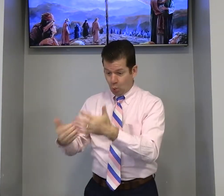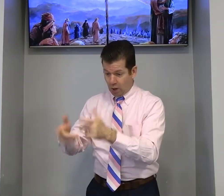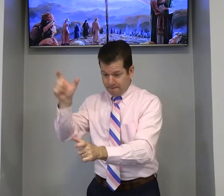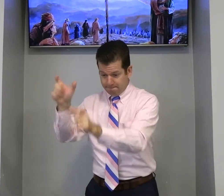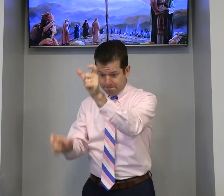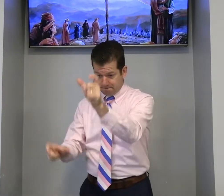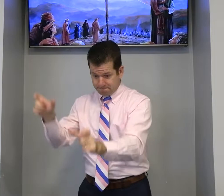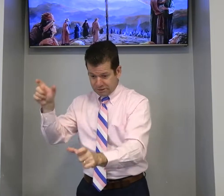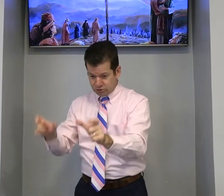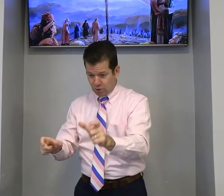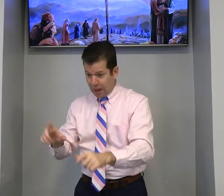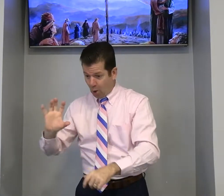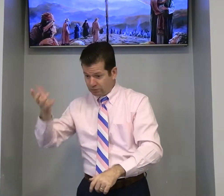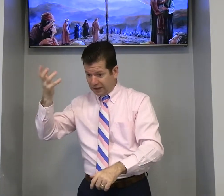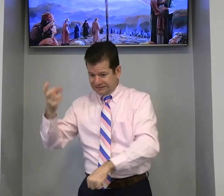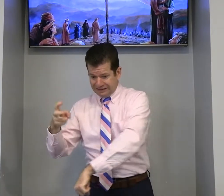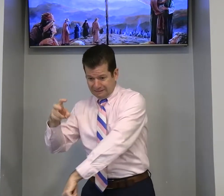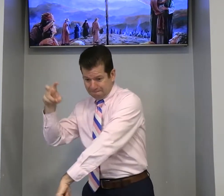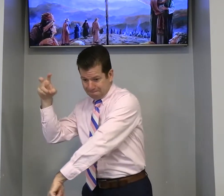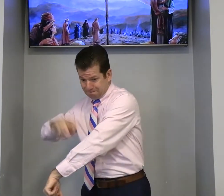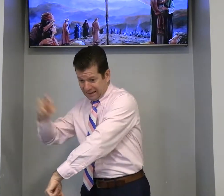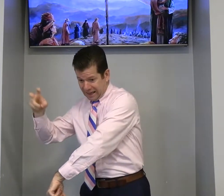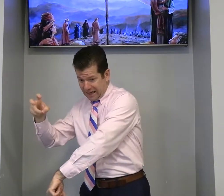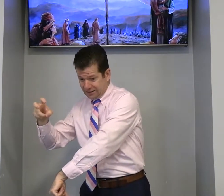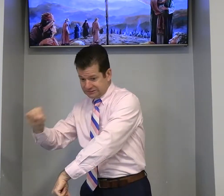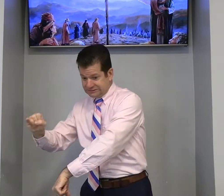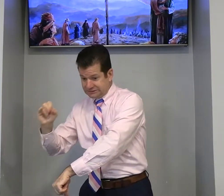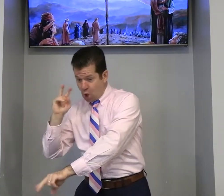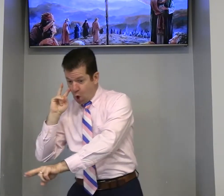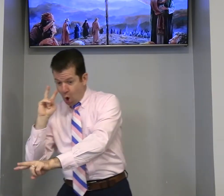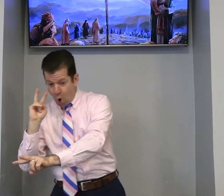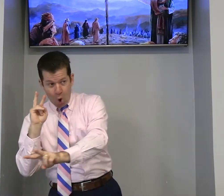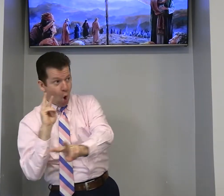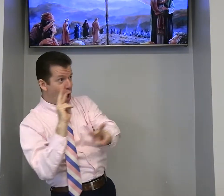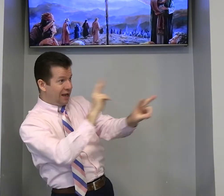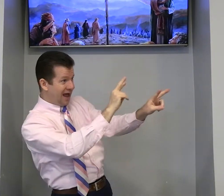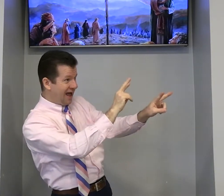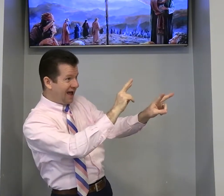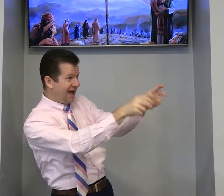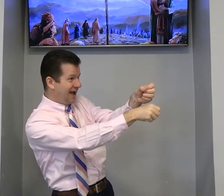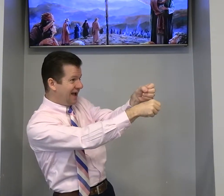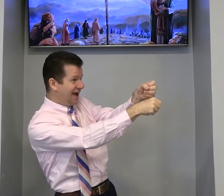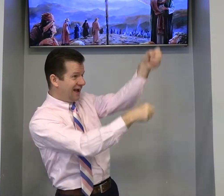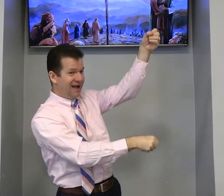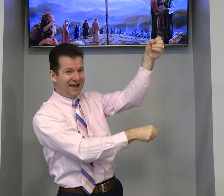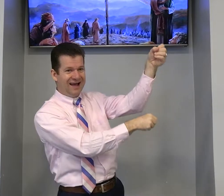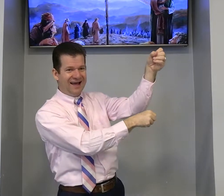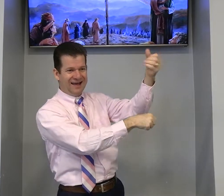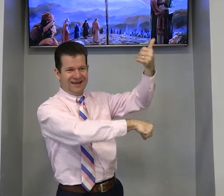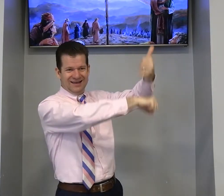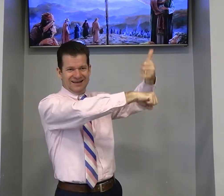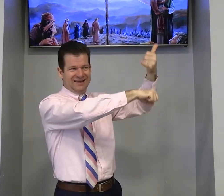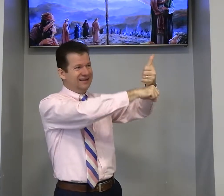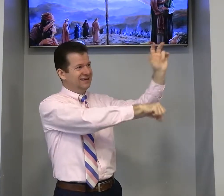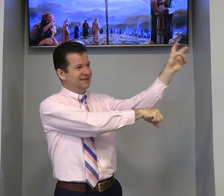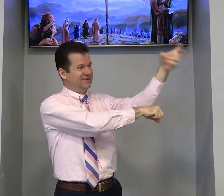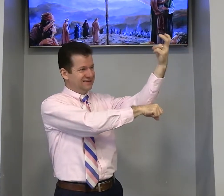e se qualquer pessoa acontece que está picada, mordida, olha